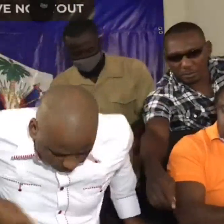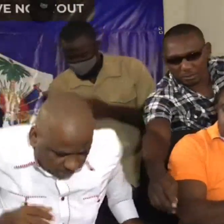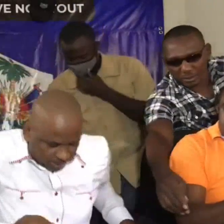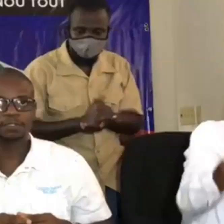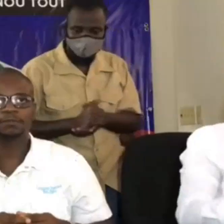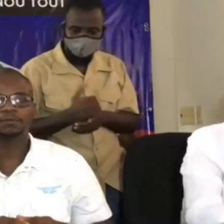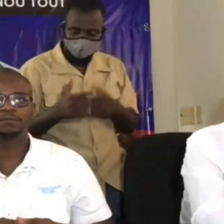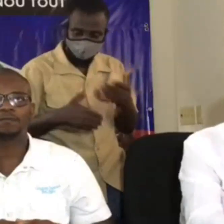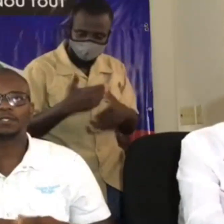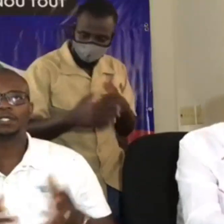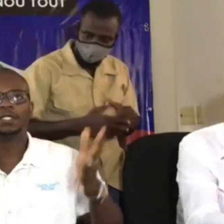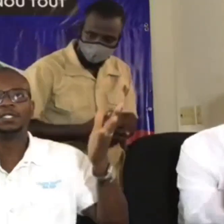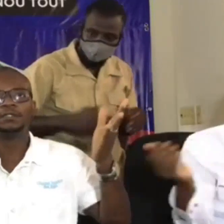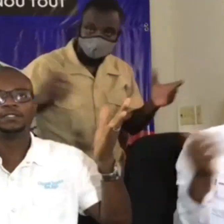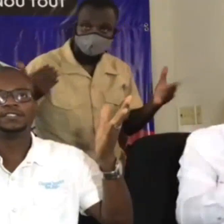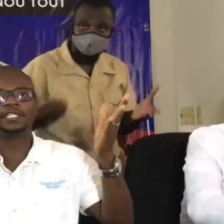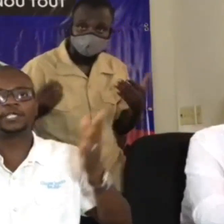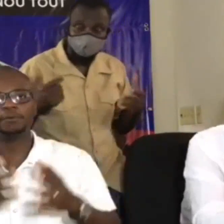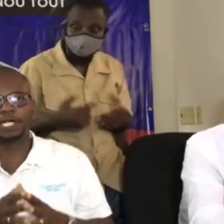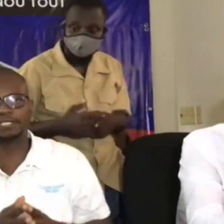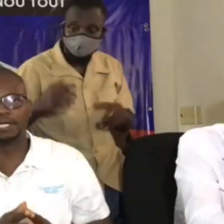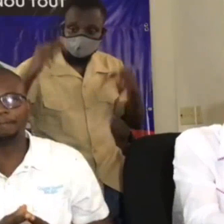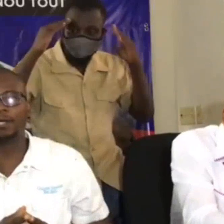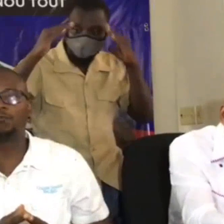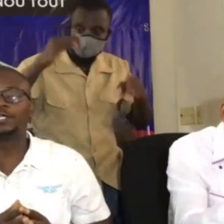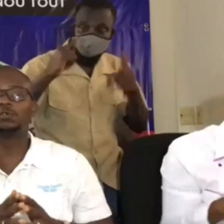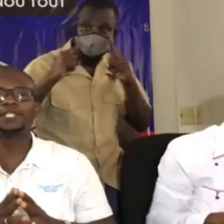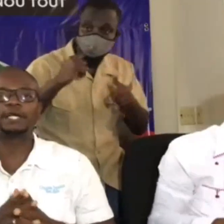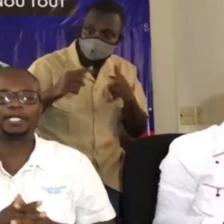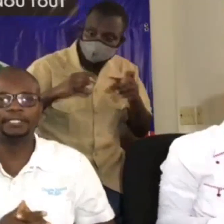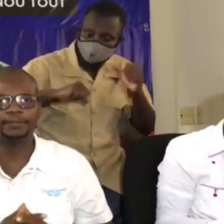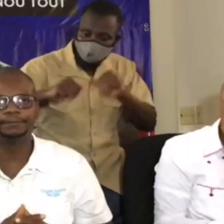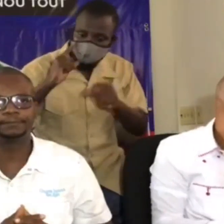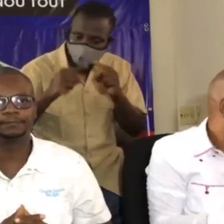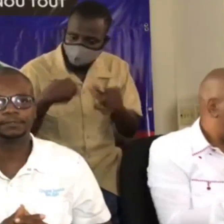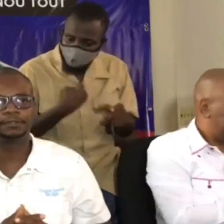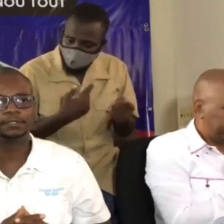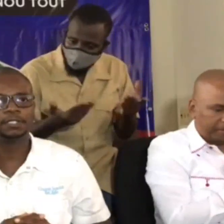Merci la presse. Le secteur démocratique là, a fait une conférence de presse ce matin.